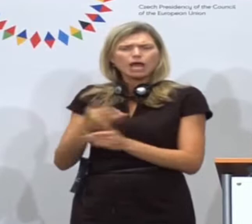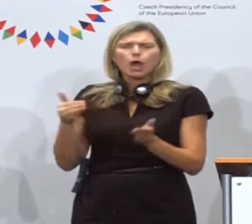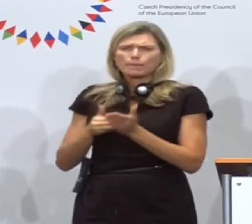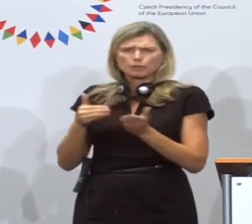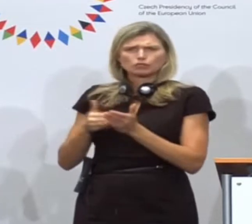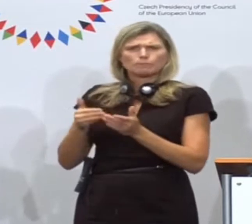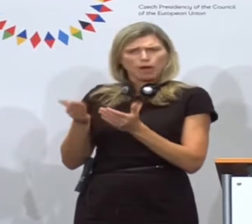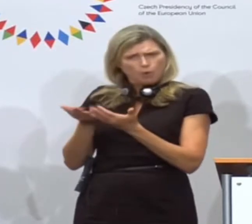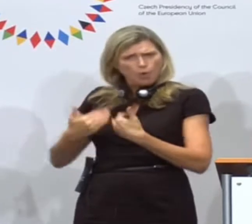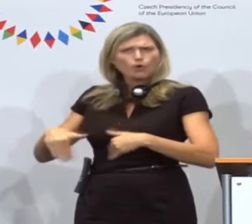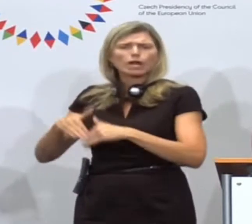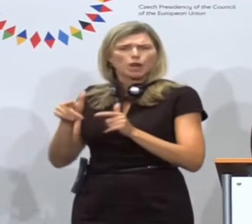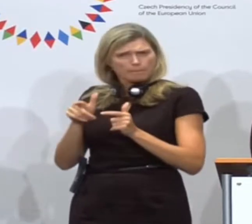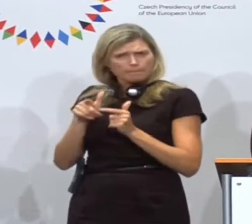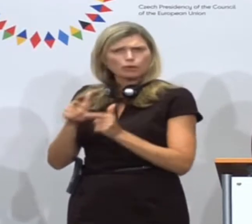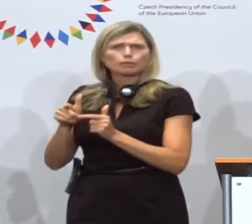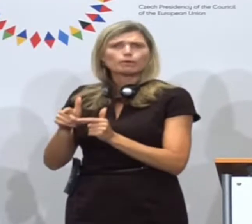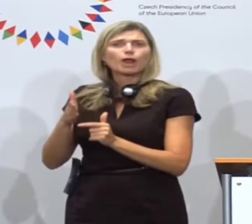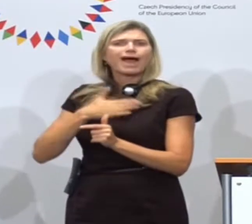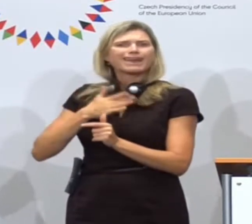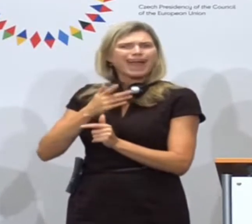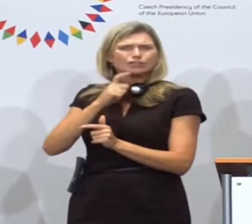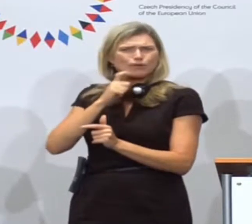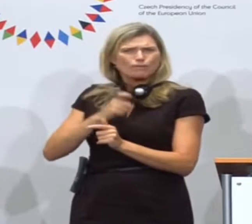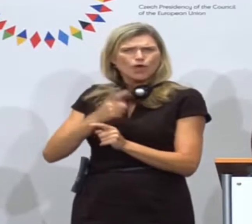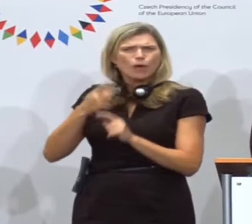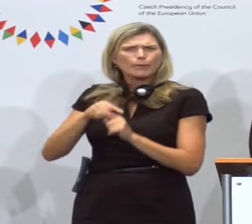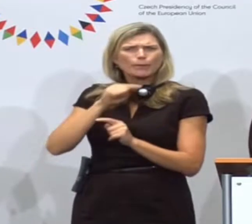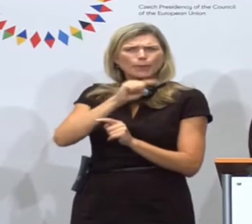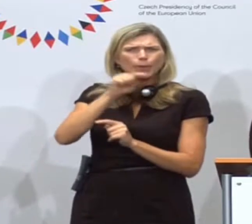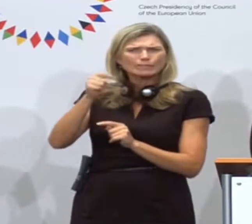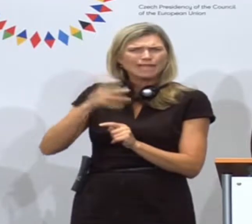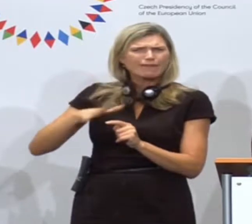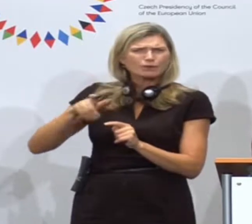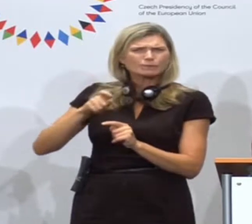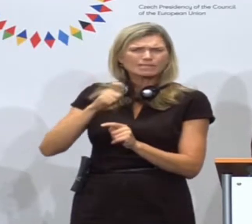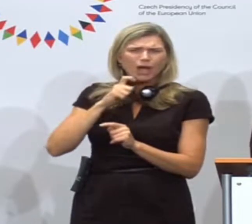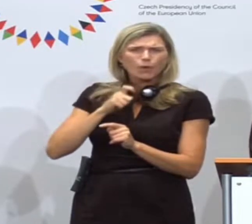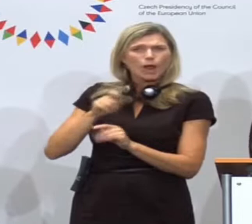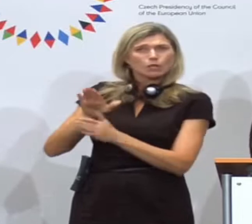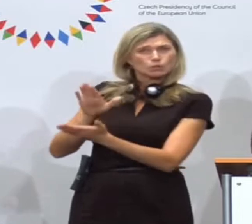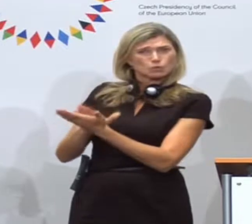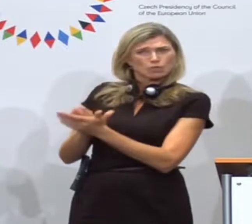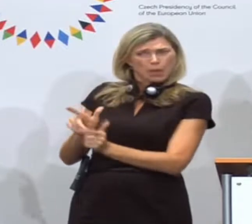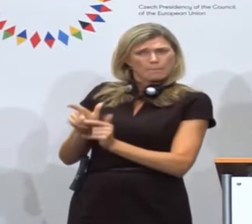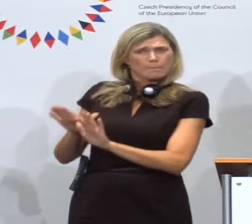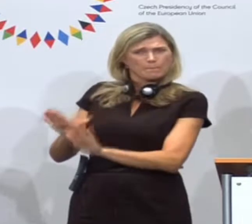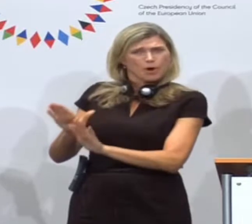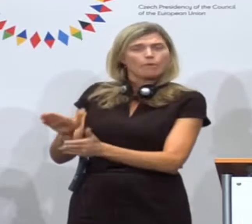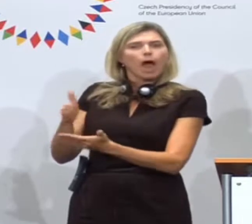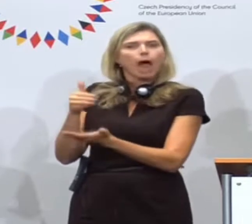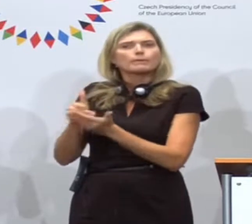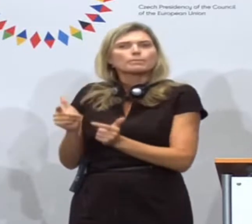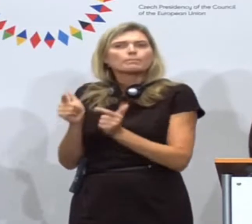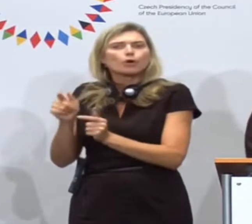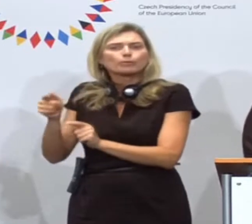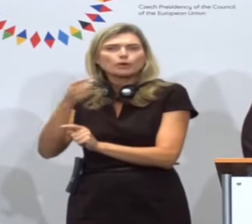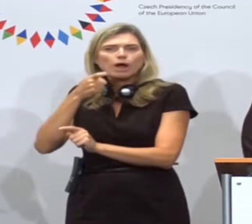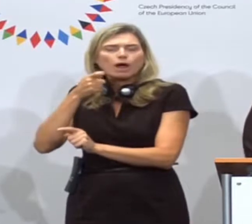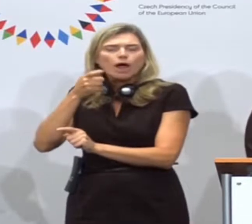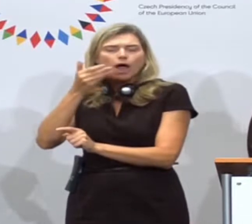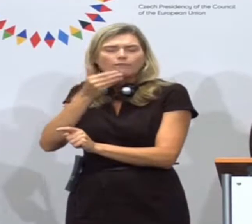a rozhodně nestahovat naše vojáky a neutíkat z boje, ba naopak je zapotřebí se snažit o